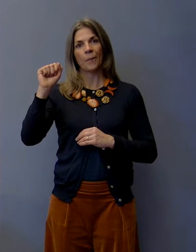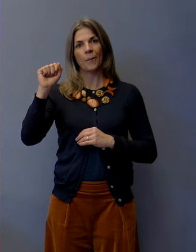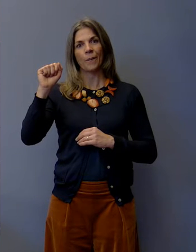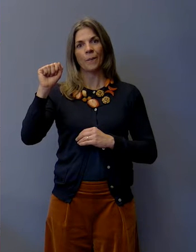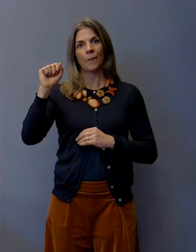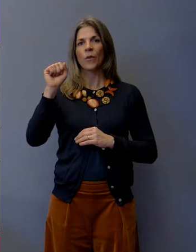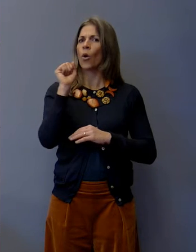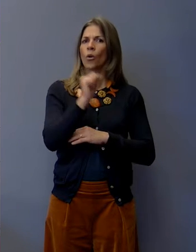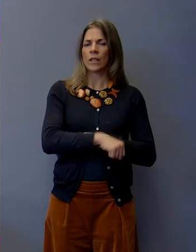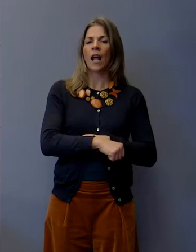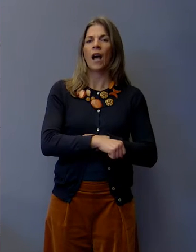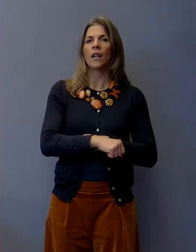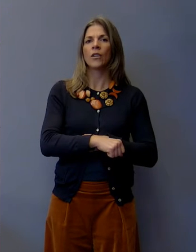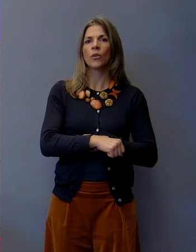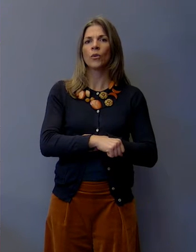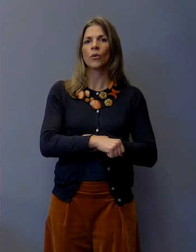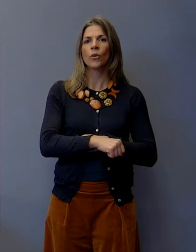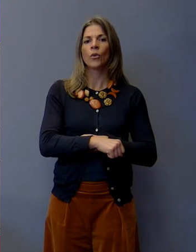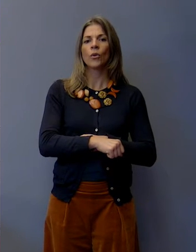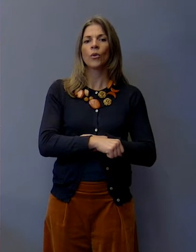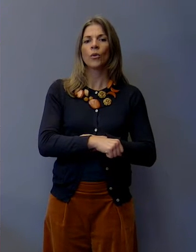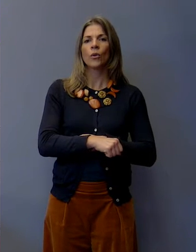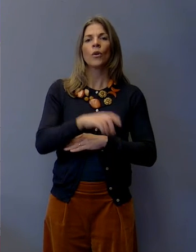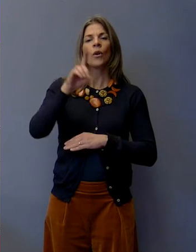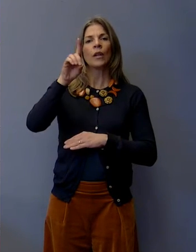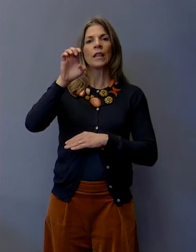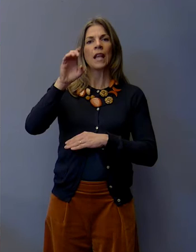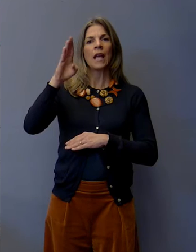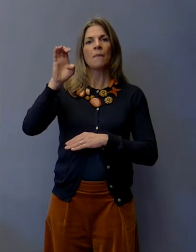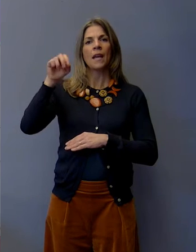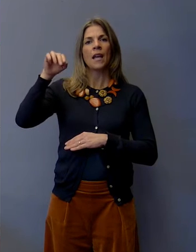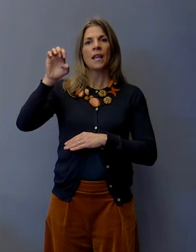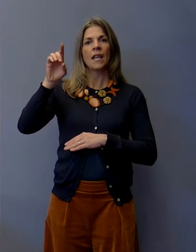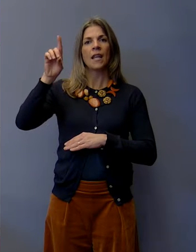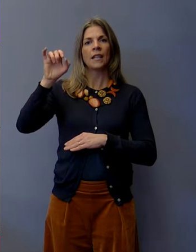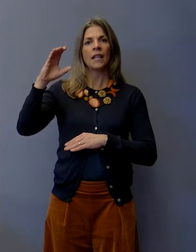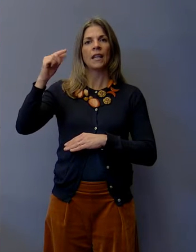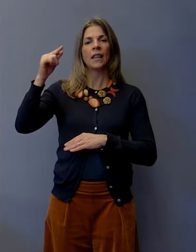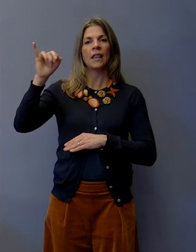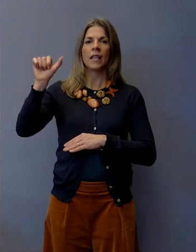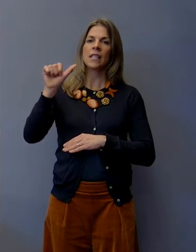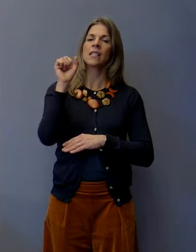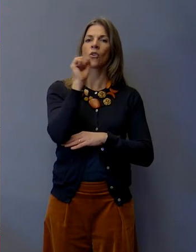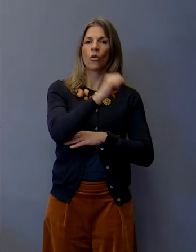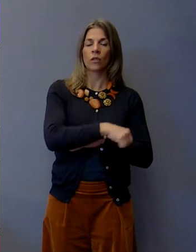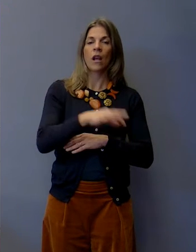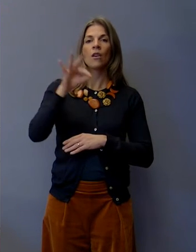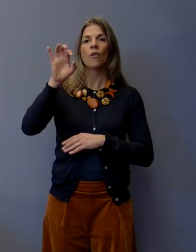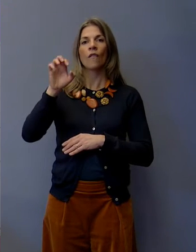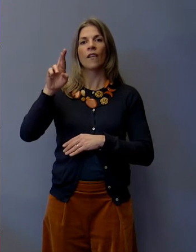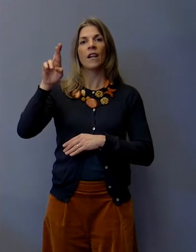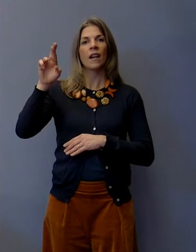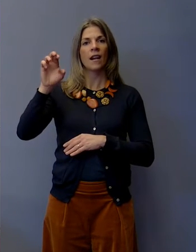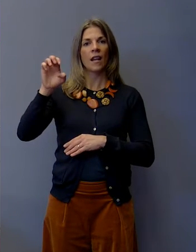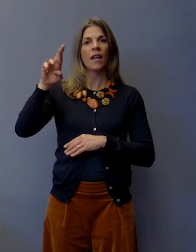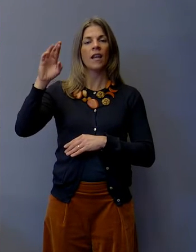contrario consigliere de benedictis contrario consigliere ferrero contrario